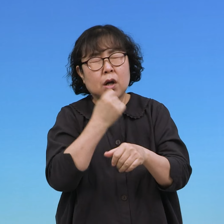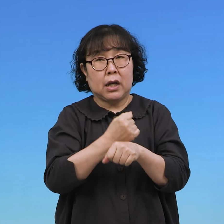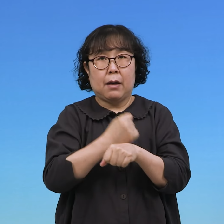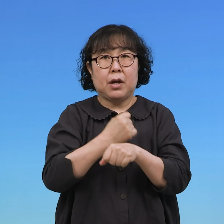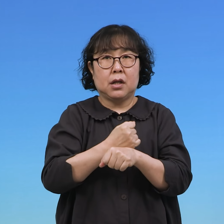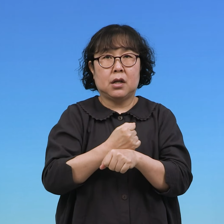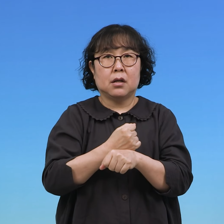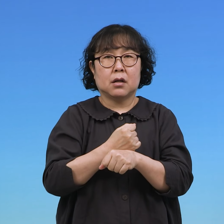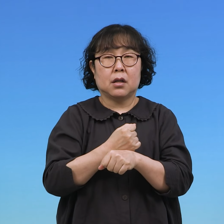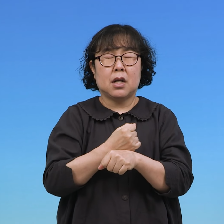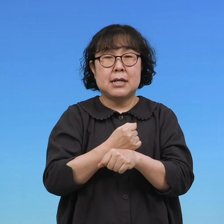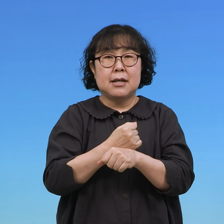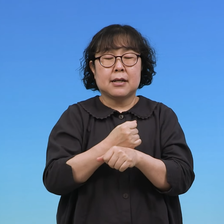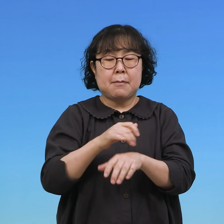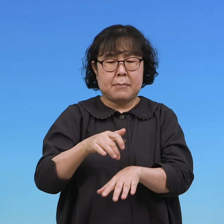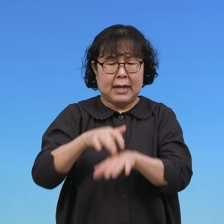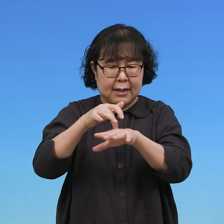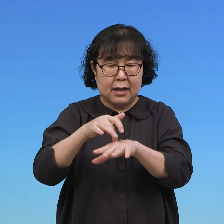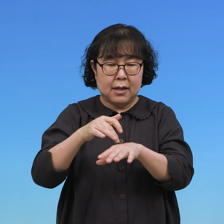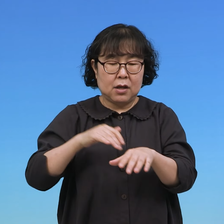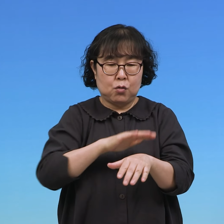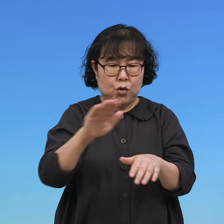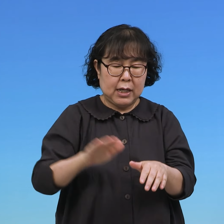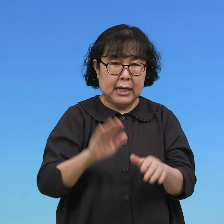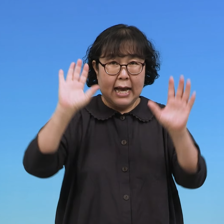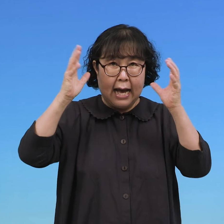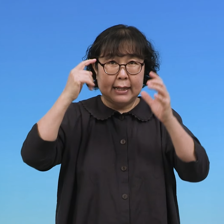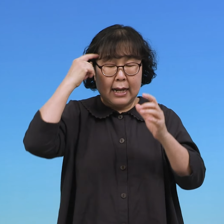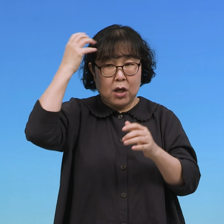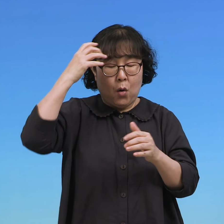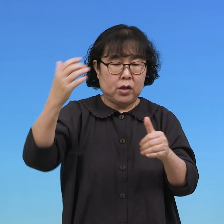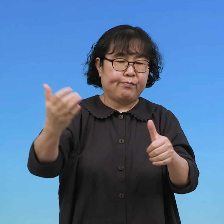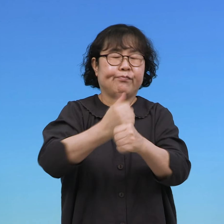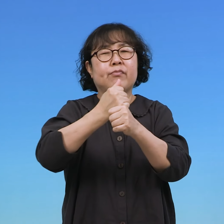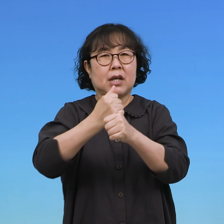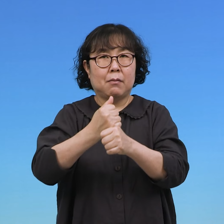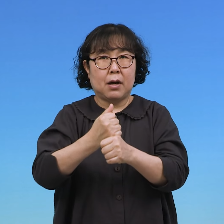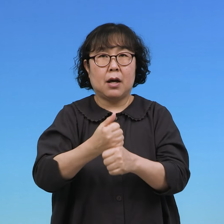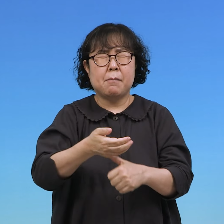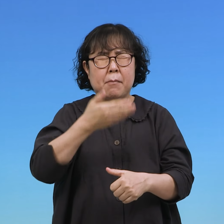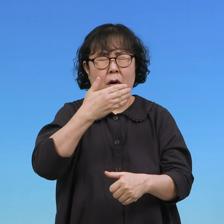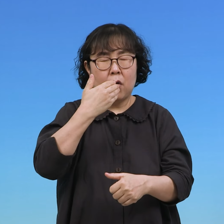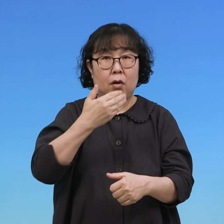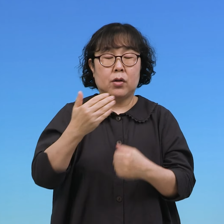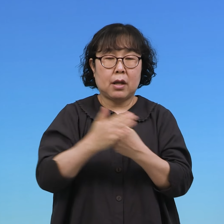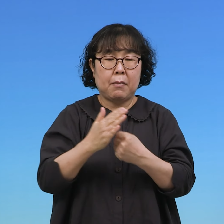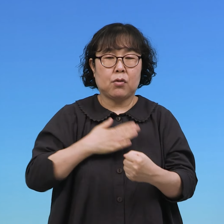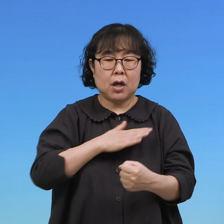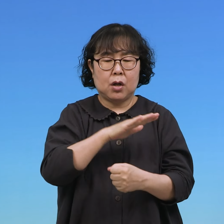노리고 있는 악한 것들이 우리 아이들의 영혼을 장악해버리는 겁니다. 이게 두려운 거예요.